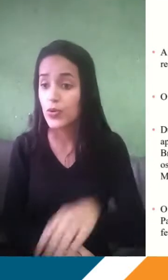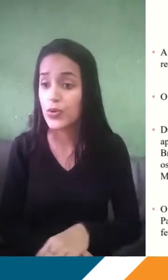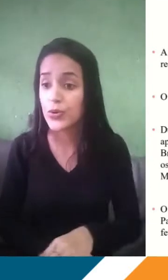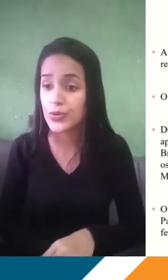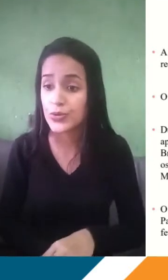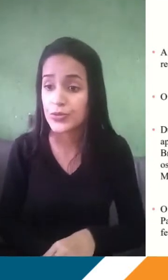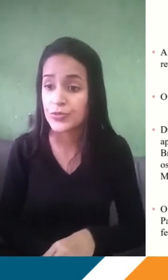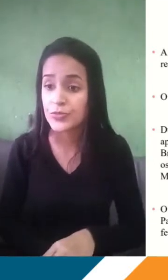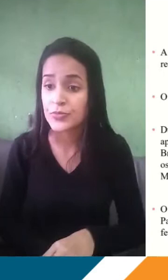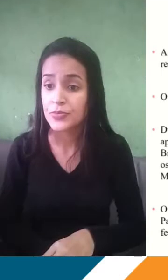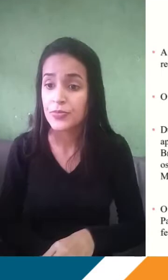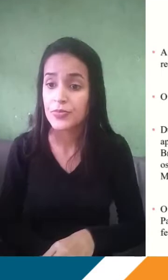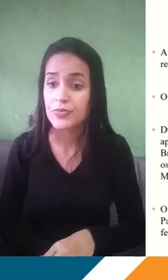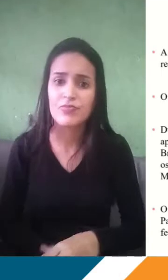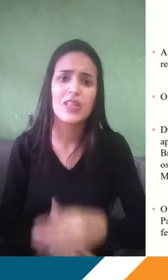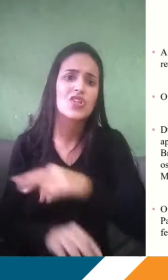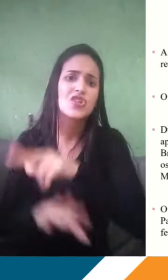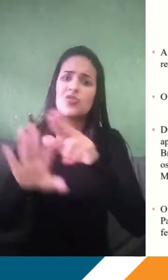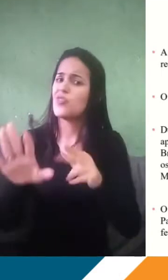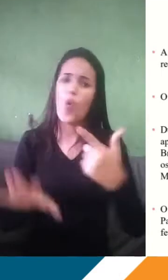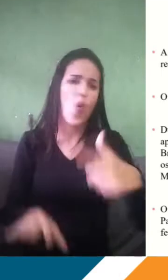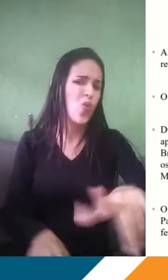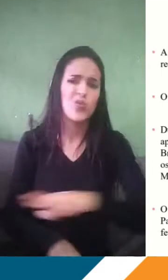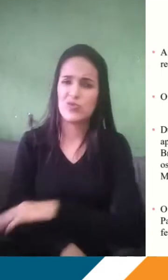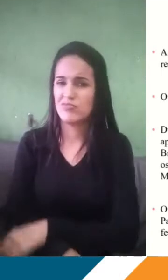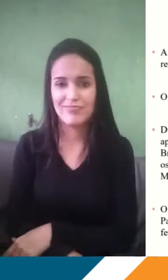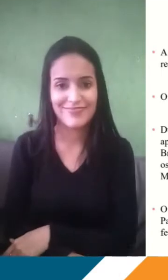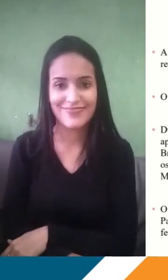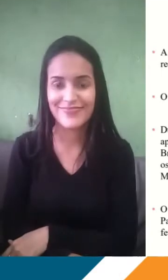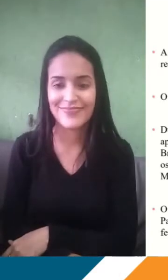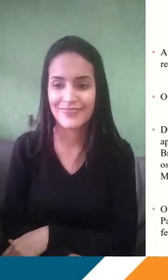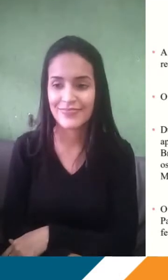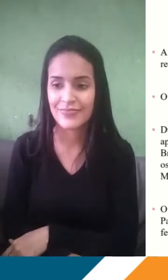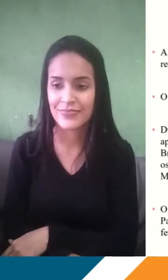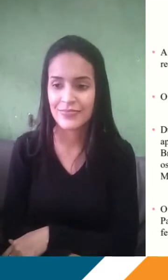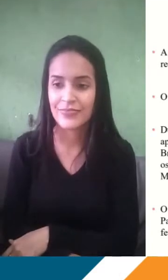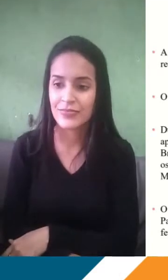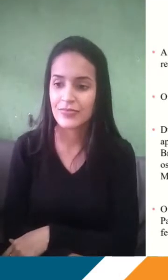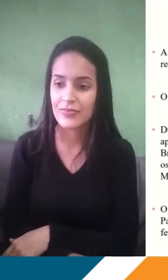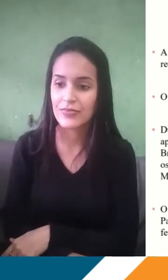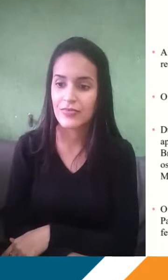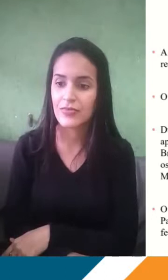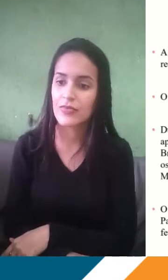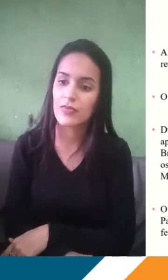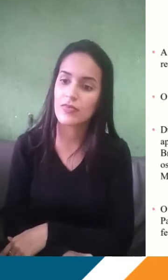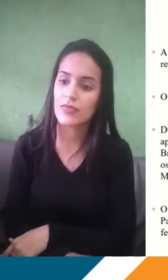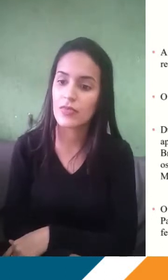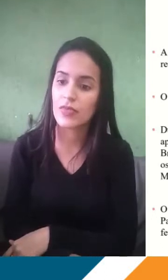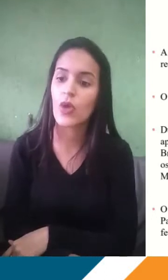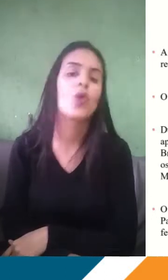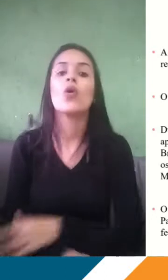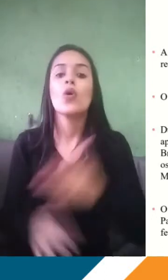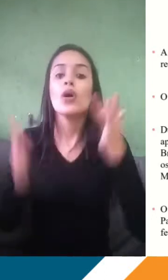Andrade e Menotti Del Picchia, dentre outros. O festival durou 3 dias, mas o Teatro Municipal de São Paulo